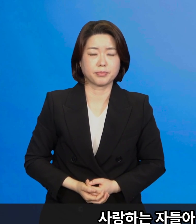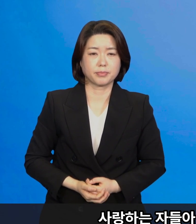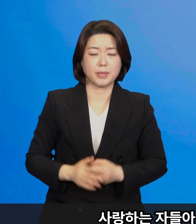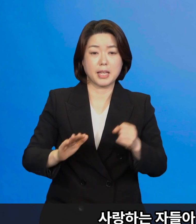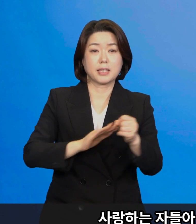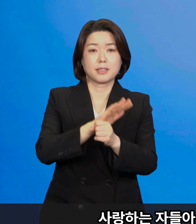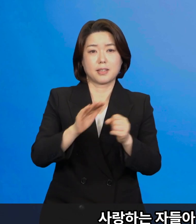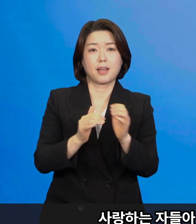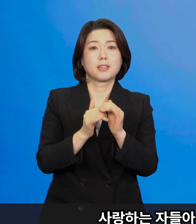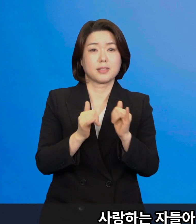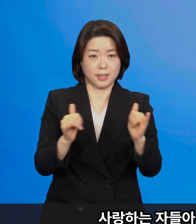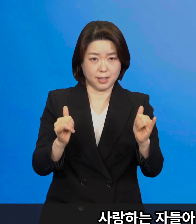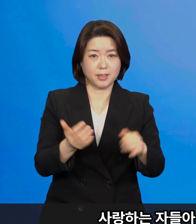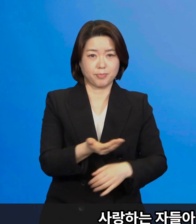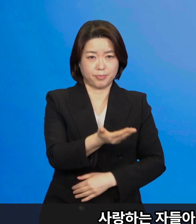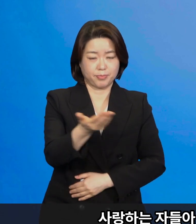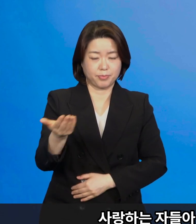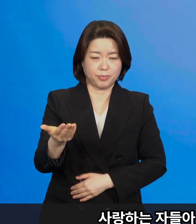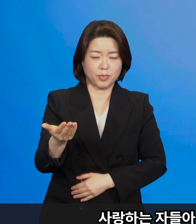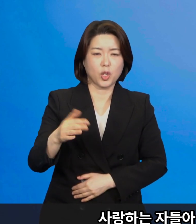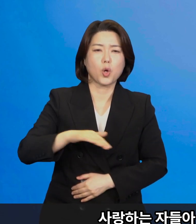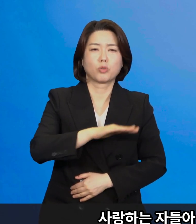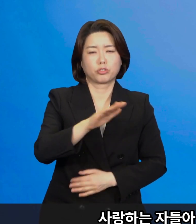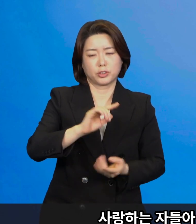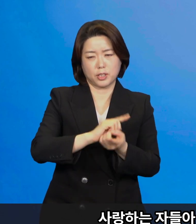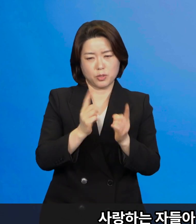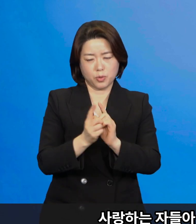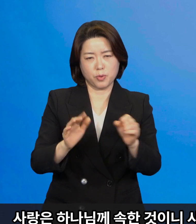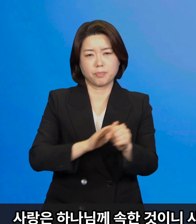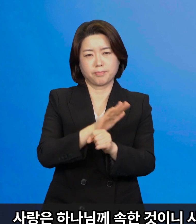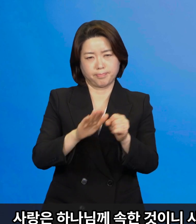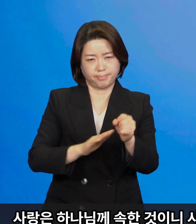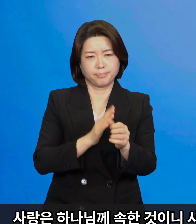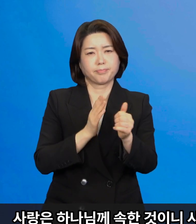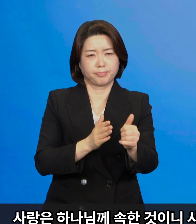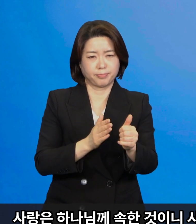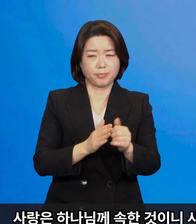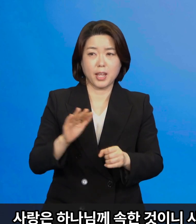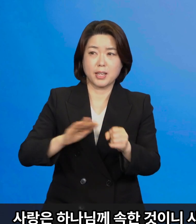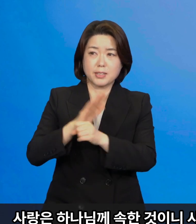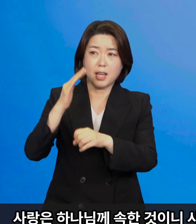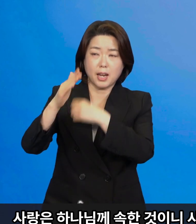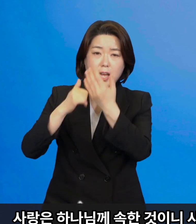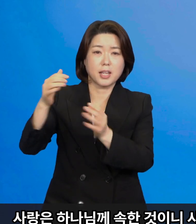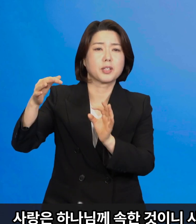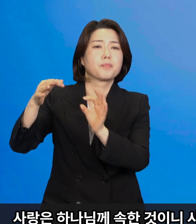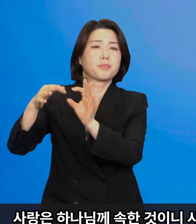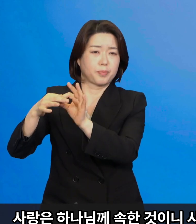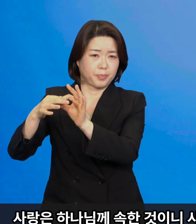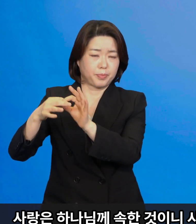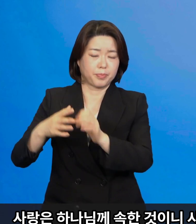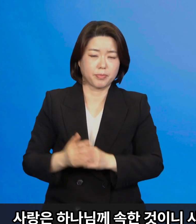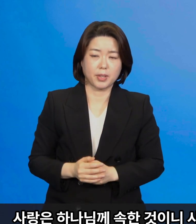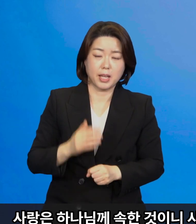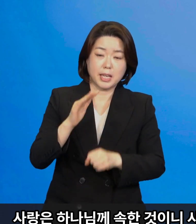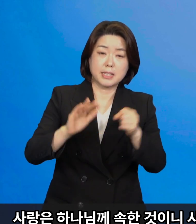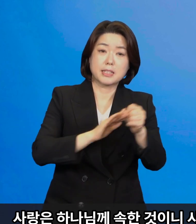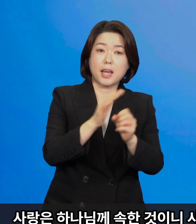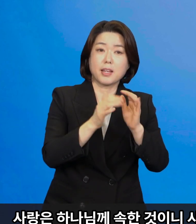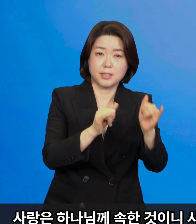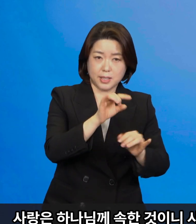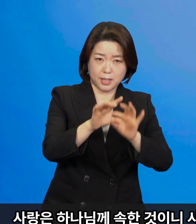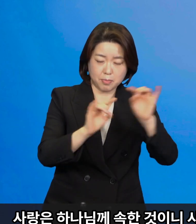사랑하는 자들아, 우리가 서로 사랑하자. 사랑은 하나님께 속한 것이니 사랑하는